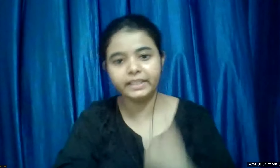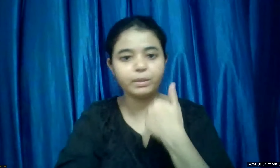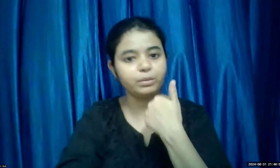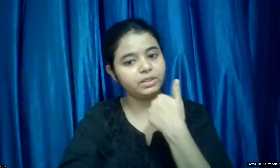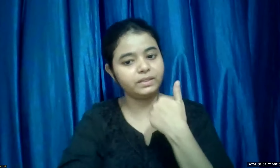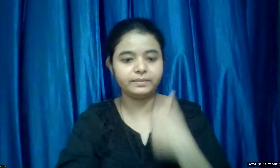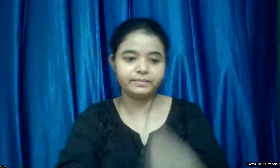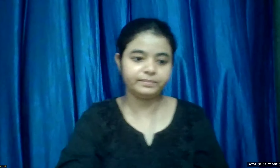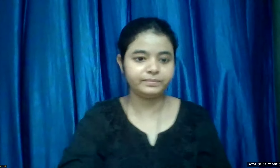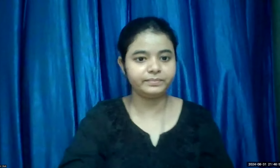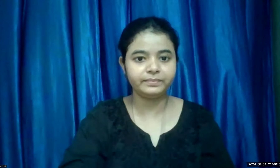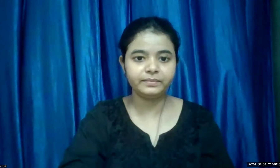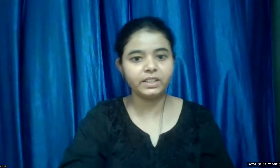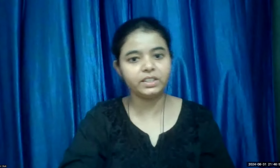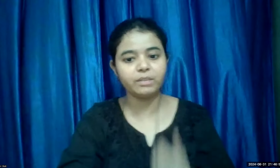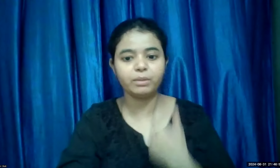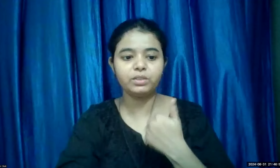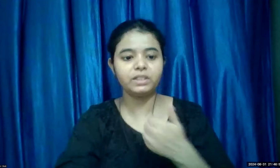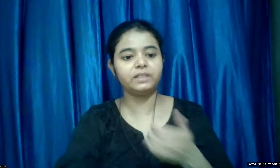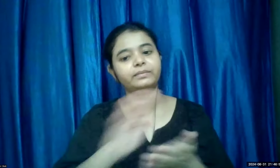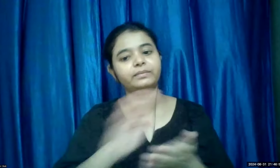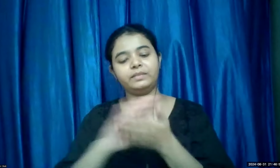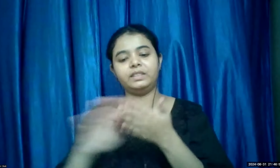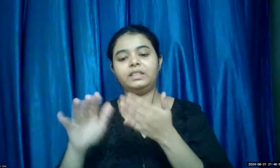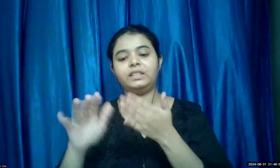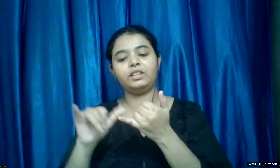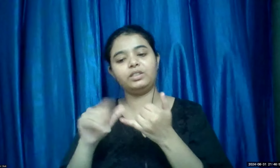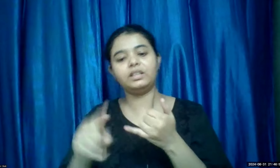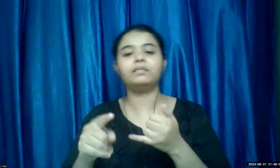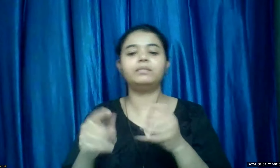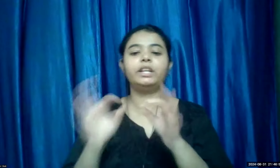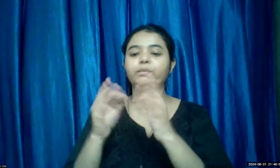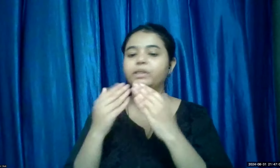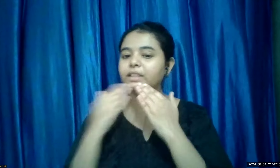ठीक है प्रभु जी, हरे थैंक यू, थैंक कृष्णा यू स्तुति प्रभु माता जी। जी, हरे कृष्णा।